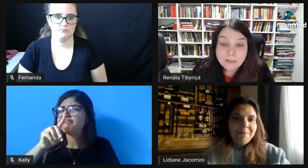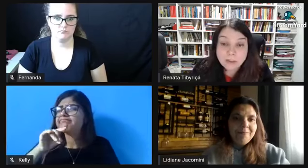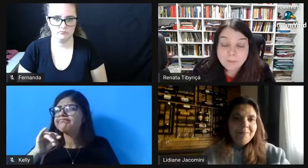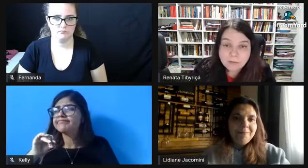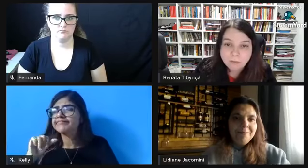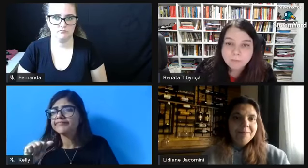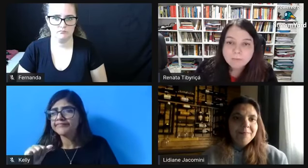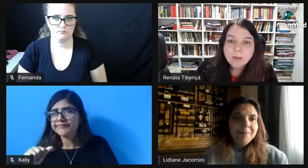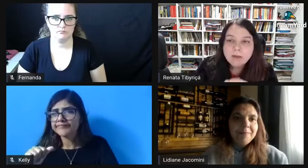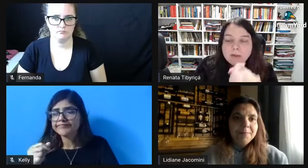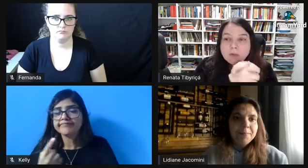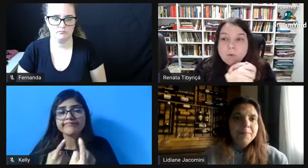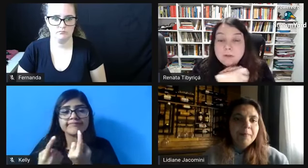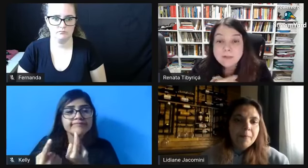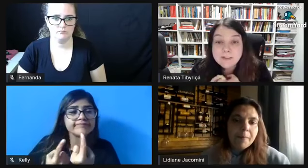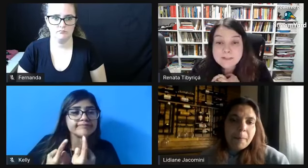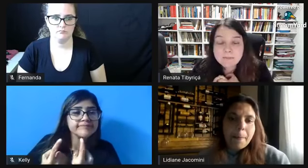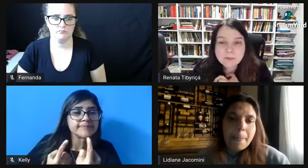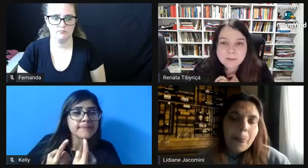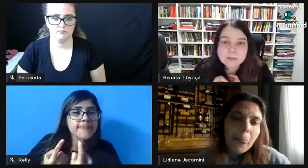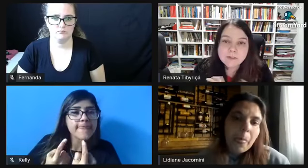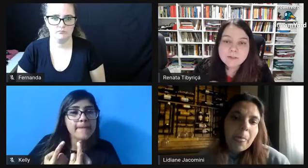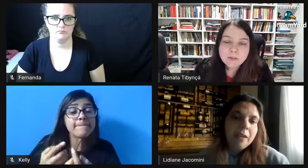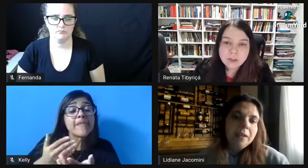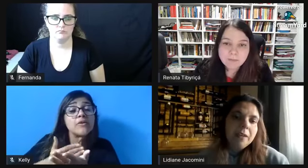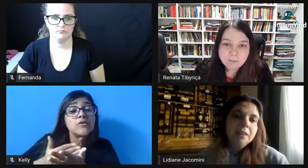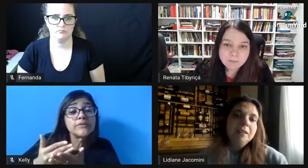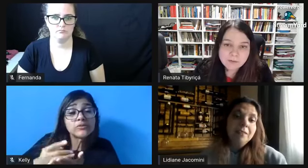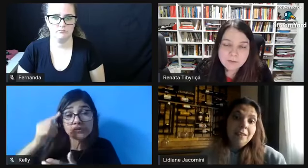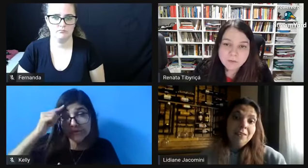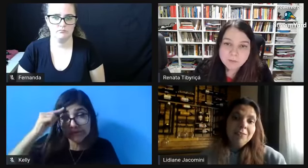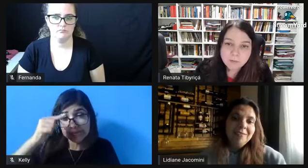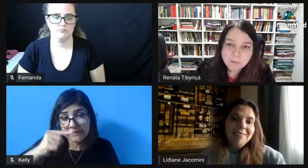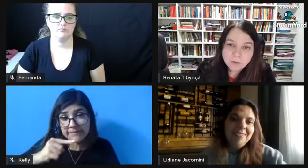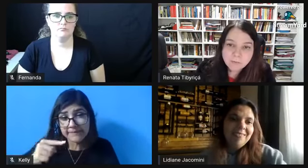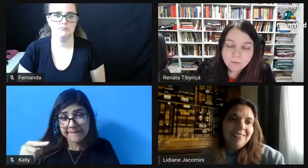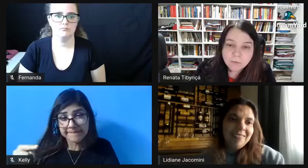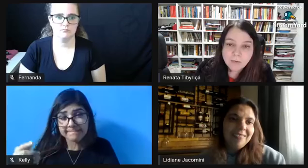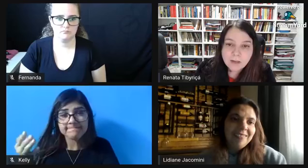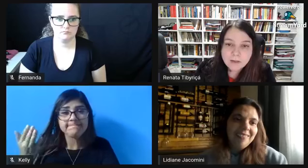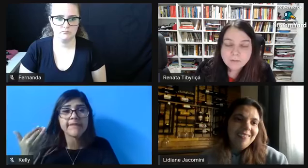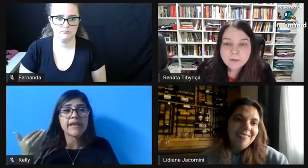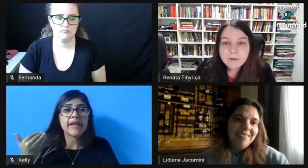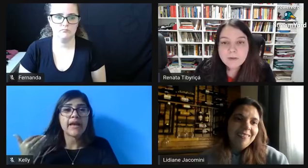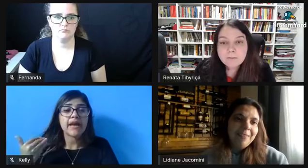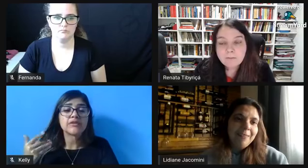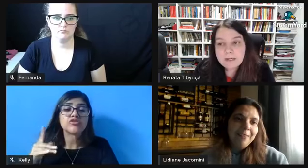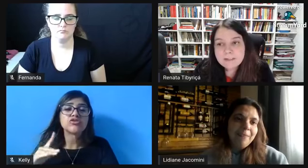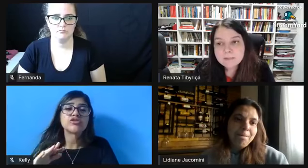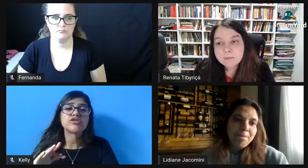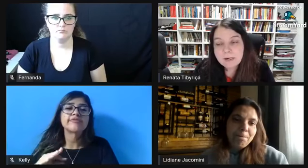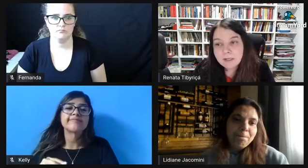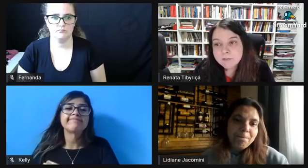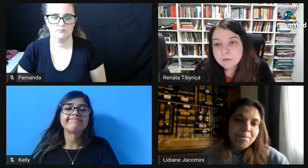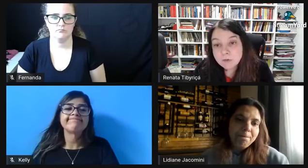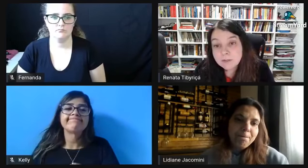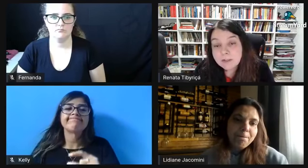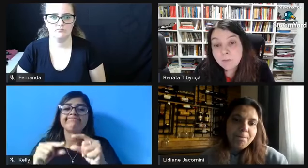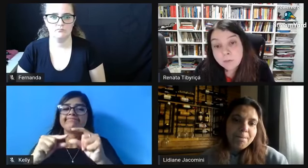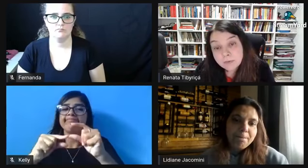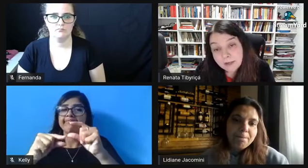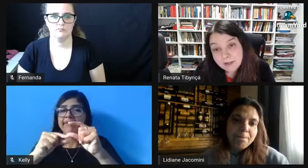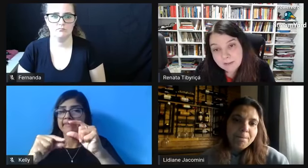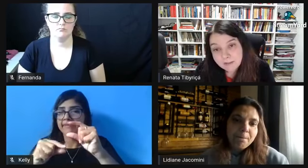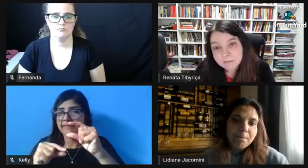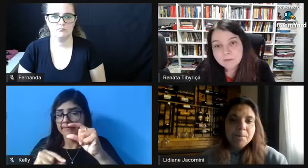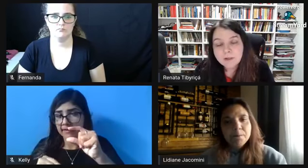do atendimento. Isso começou essa semana, antes a gente estava fazendo isso por meio de um formulário, mas para aquelas pessoas que